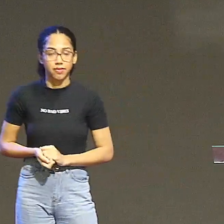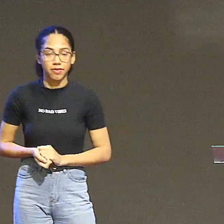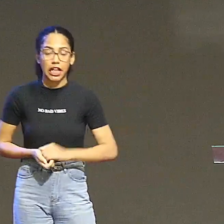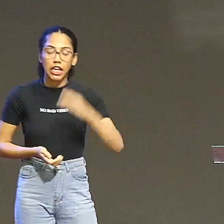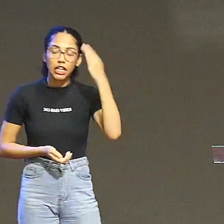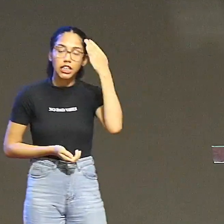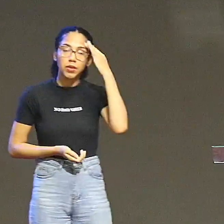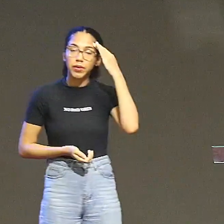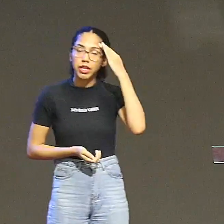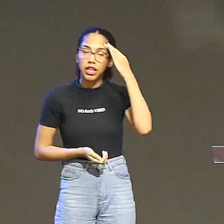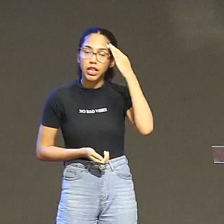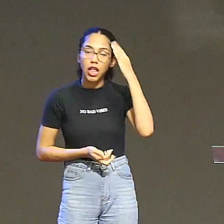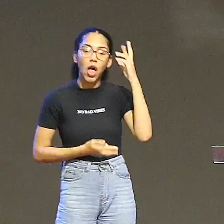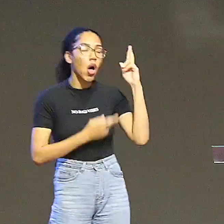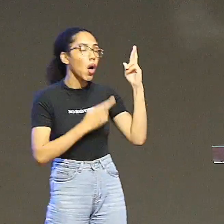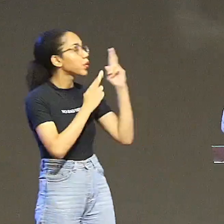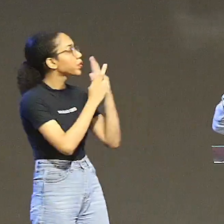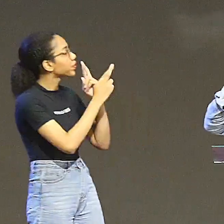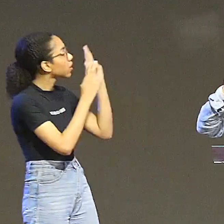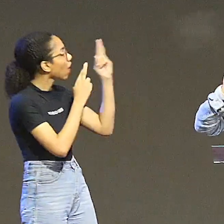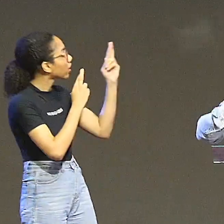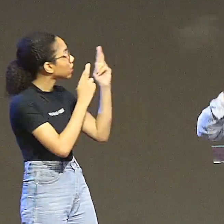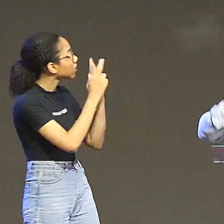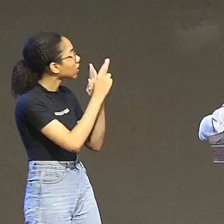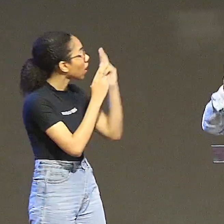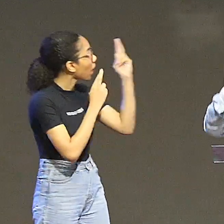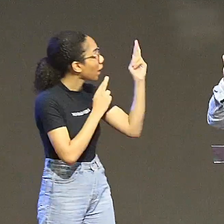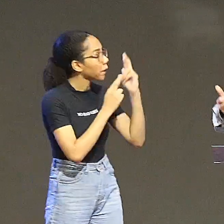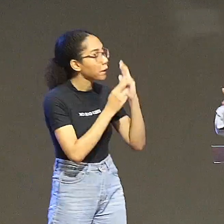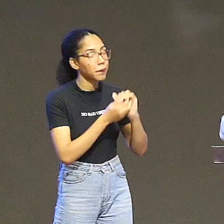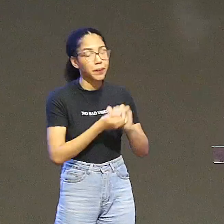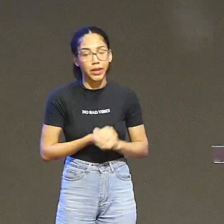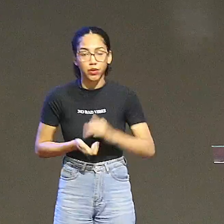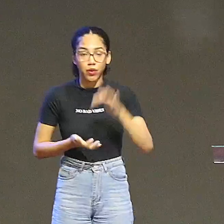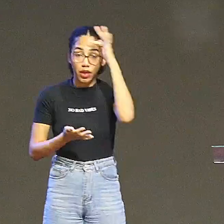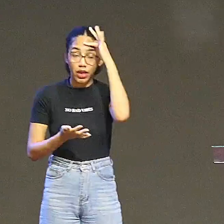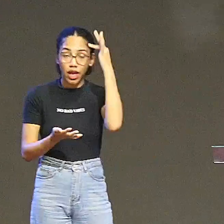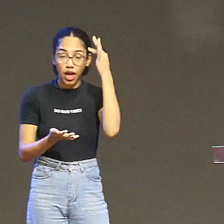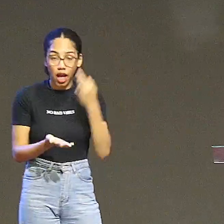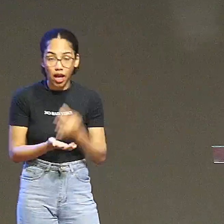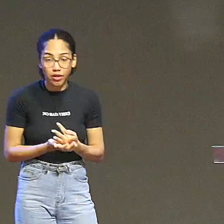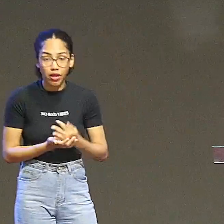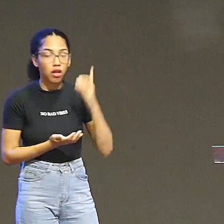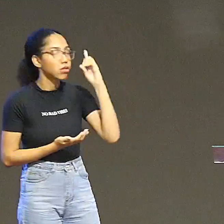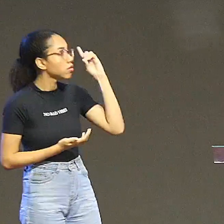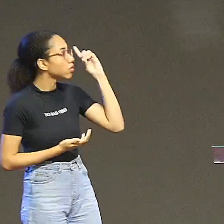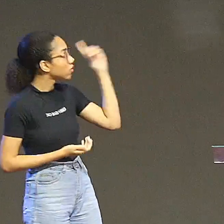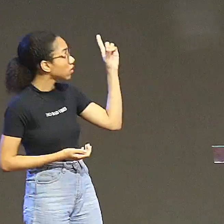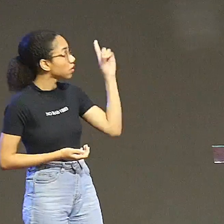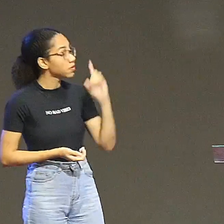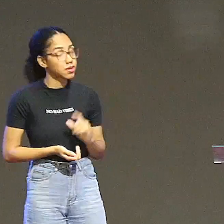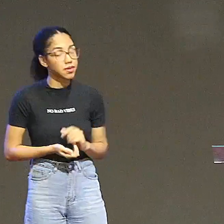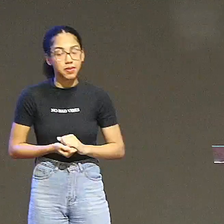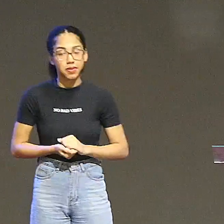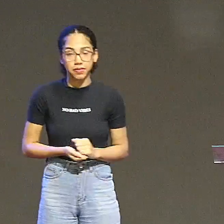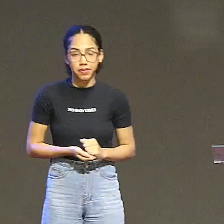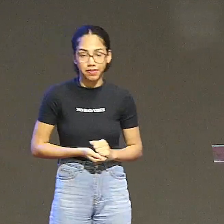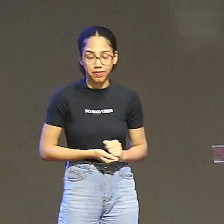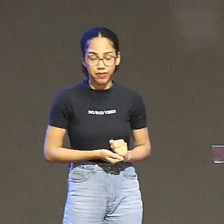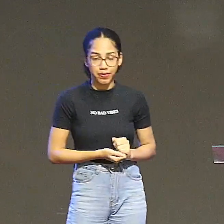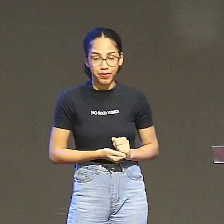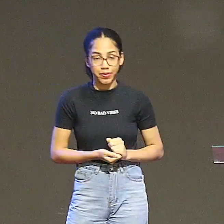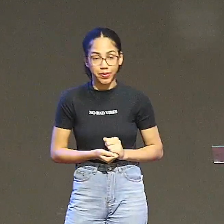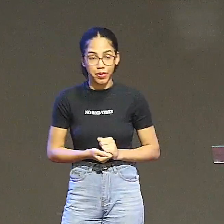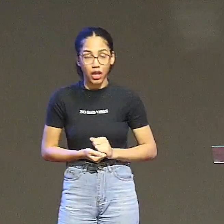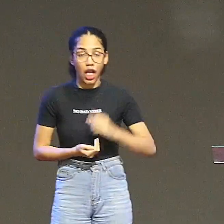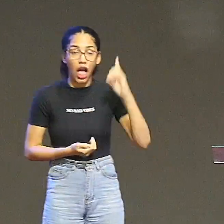do rel do exercio da sua fé com Deus Deus não